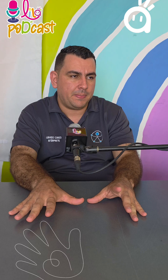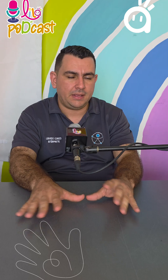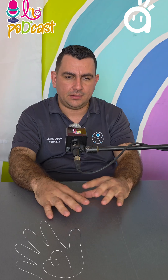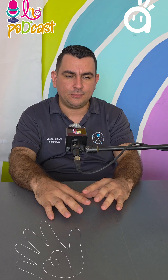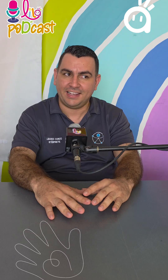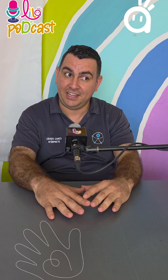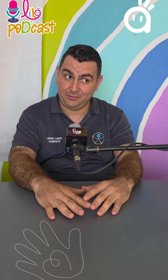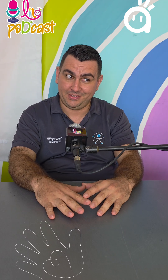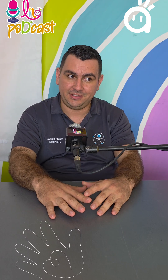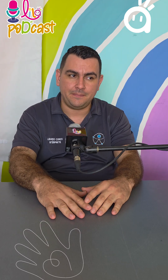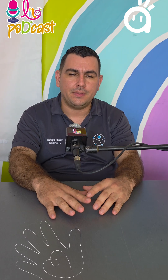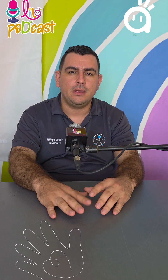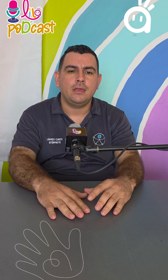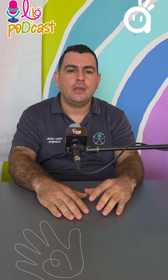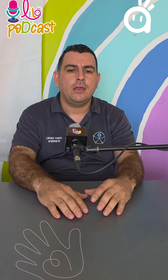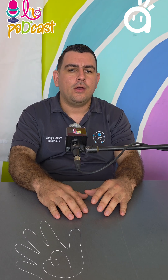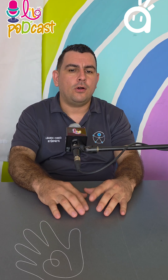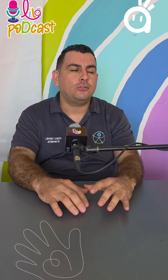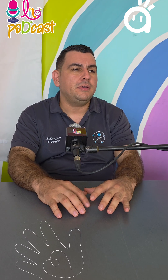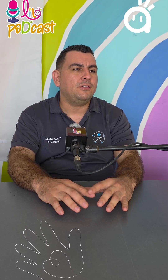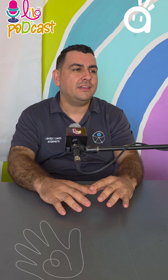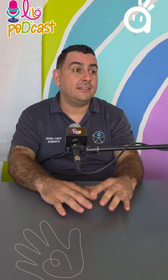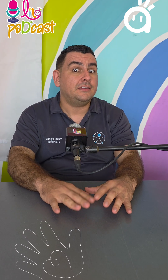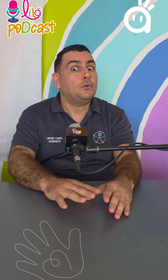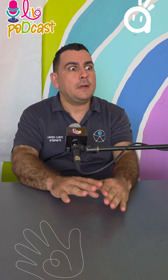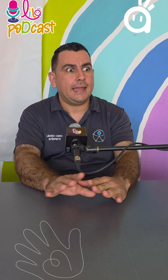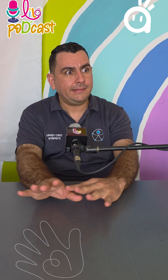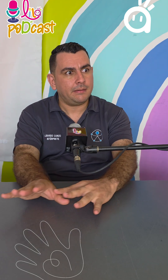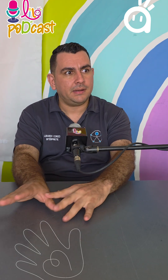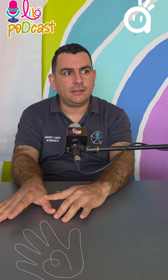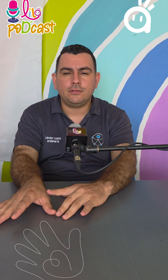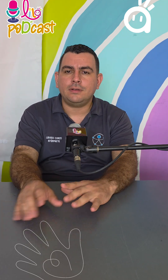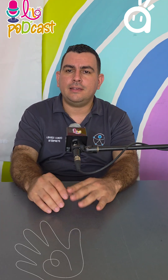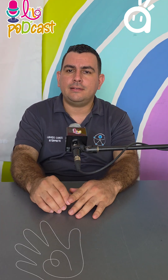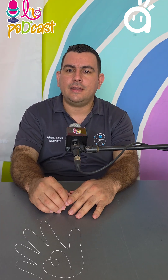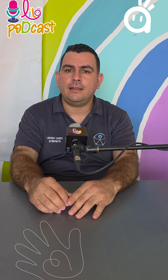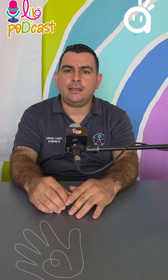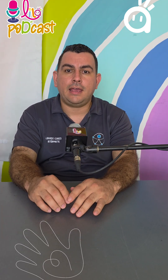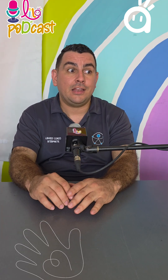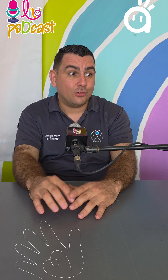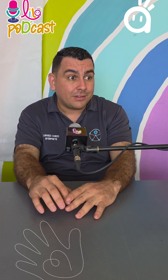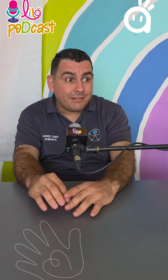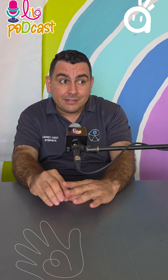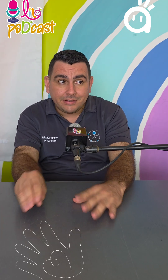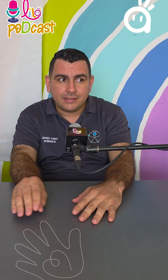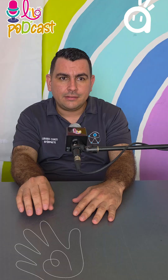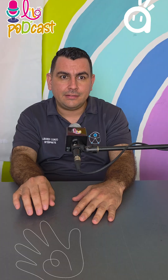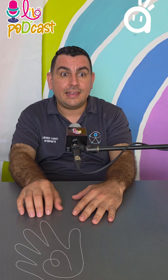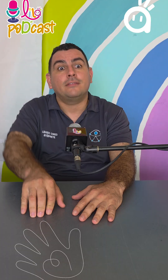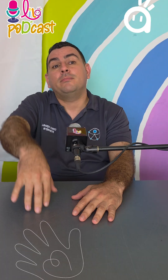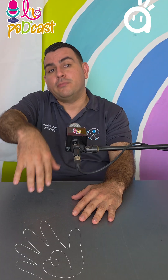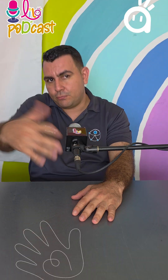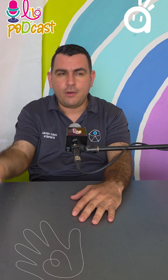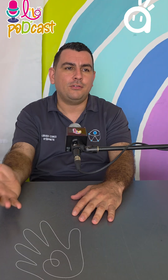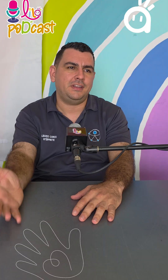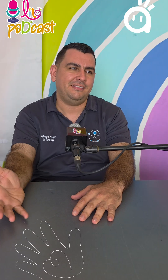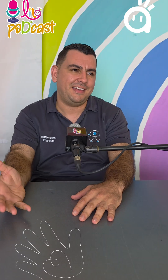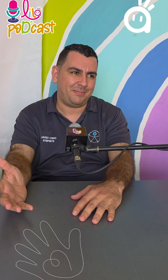y resulta que no es así. Otro mito que existe sobre la interpretación es creer que al yo saber señas ya puedo ser